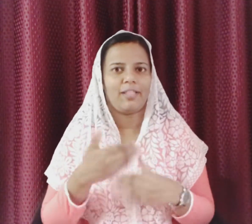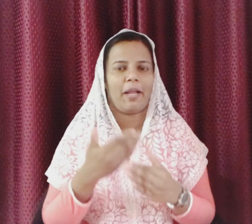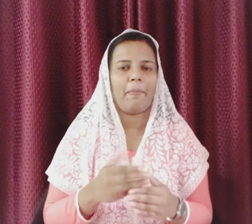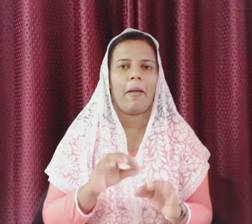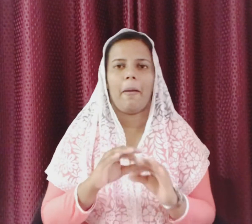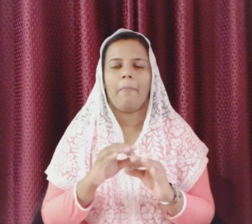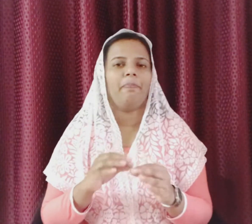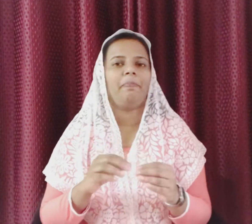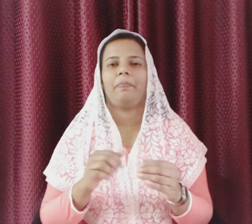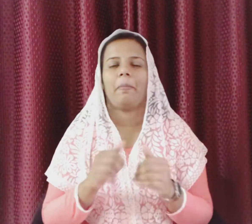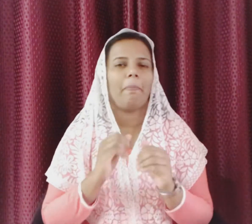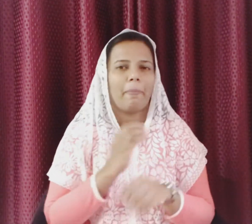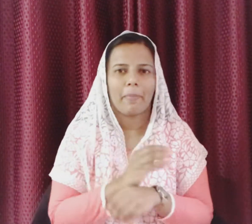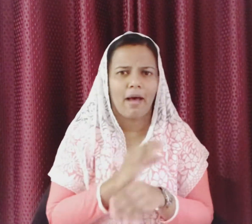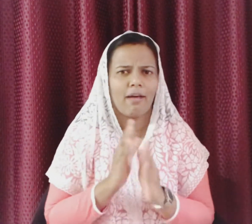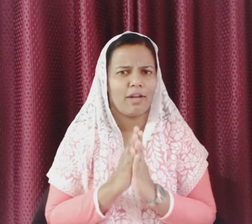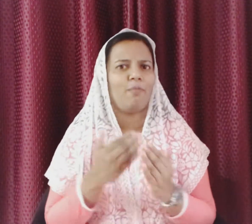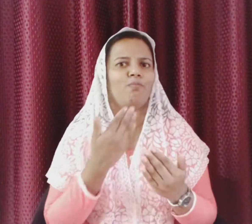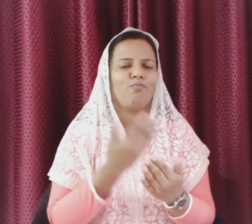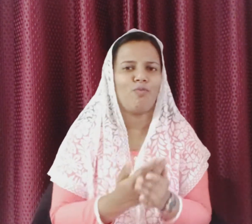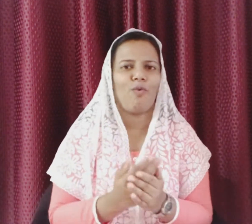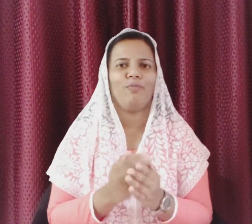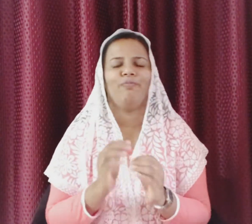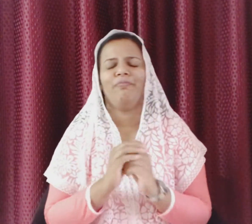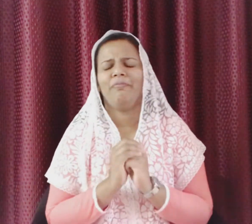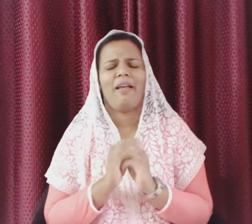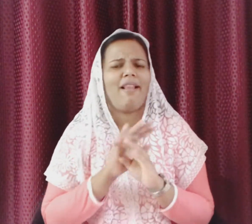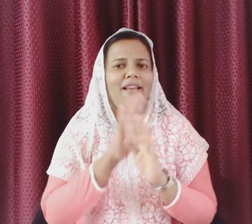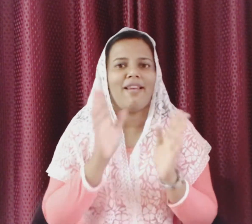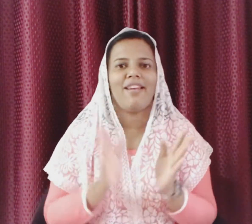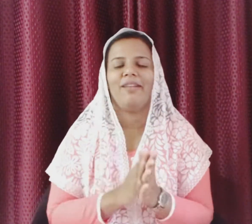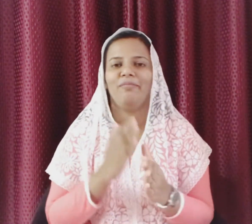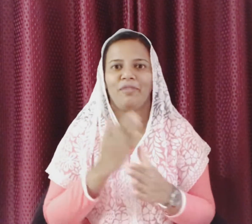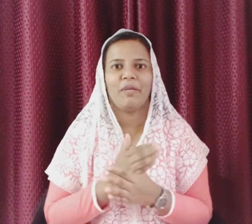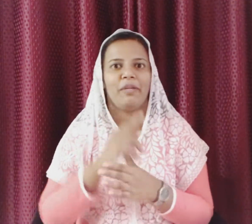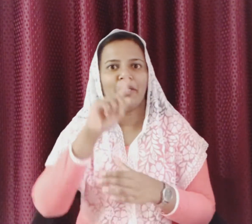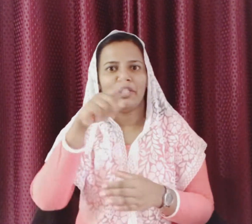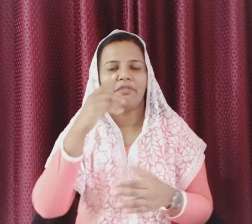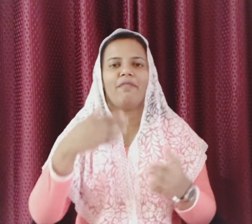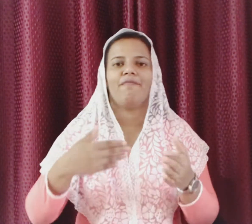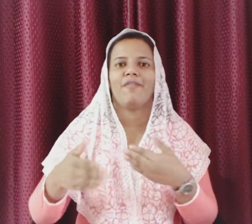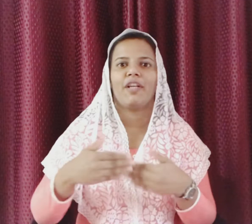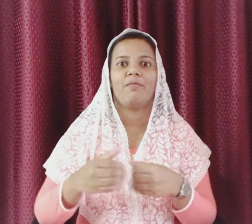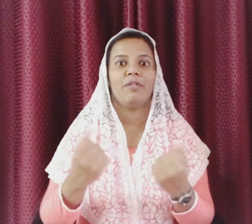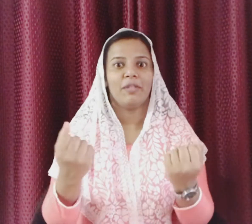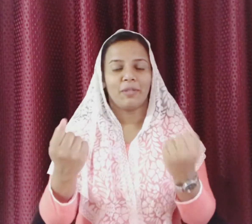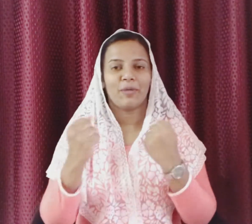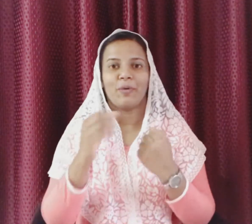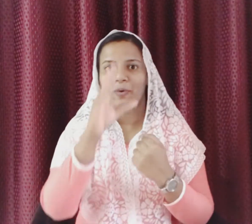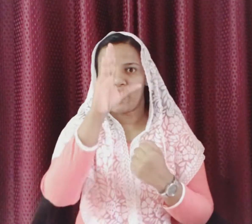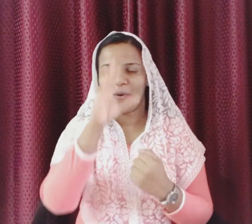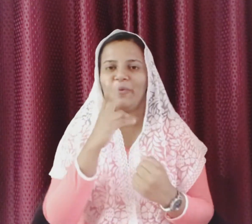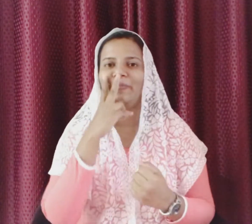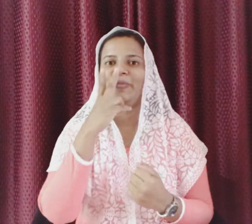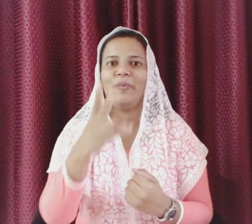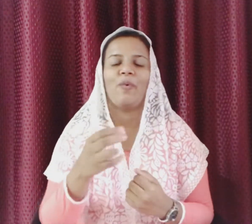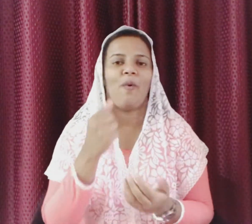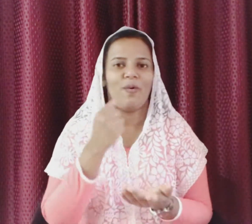നിങ്ങൾ മുടക്കാതെ മീറ്റിങ്ങുകൾ നിങ്ങൾ പങ്കെടുക്കാൻ തുടങ്ങും. നോക്കിയോ, നിങ്ങളുടെ ലൈഫ് ചേഞ്ച് ആയിരിക്കും. സർവശക്തനിലേക്ക് തിരിയുക, എന്നാൽ നിങ്ങൾ